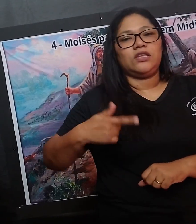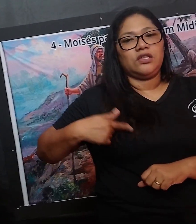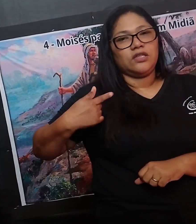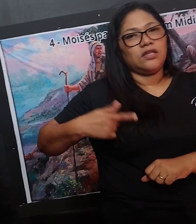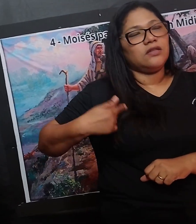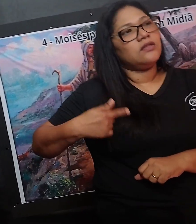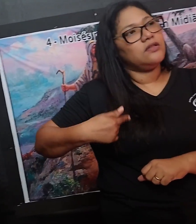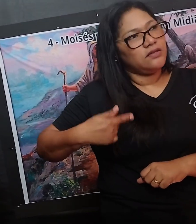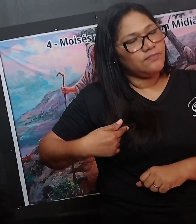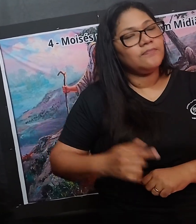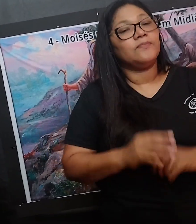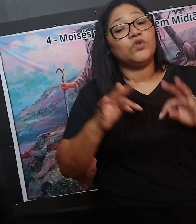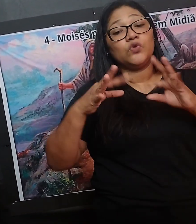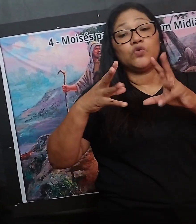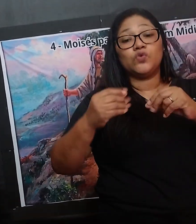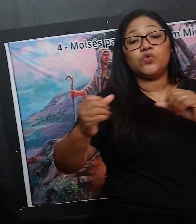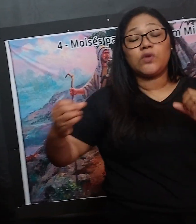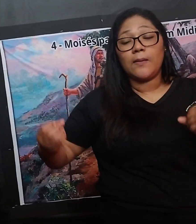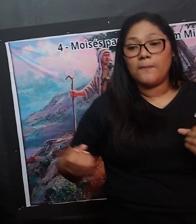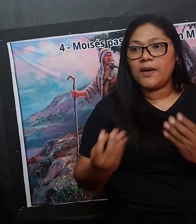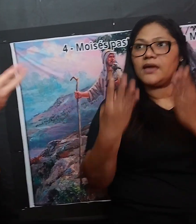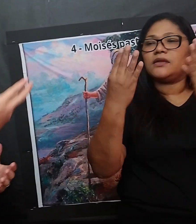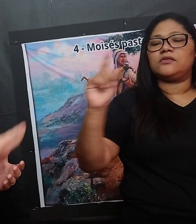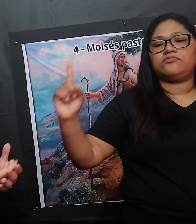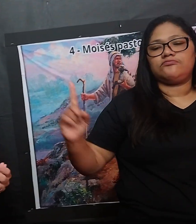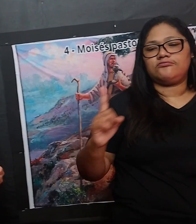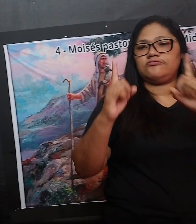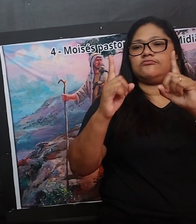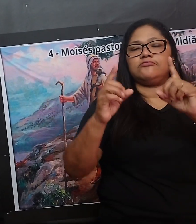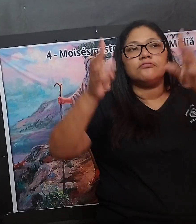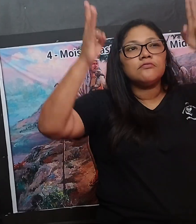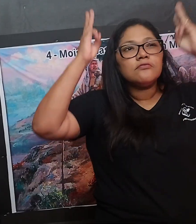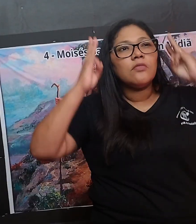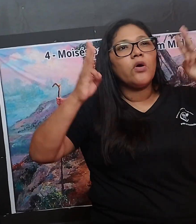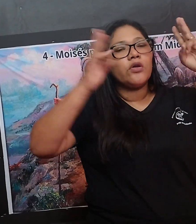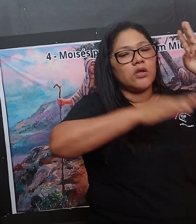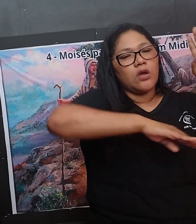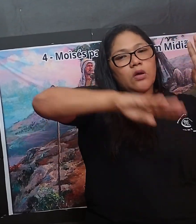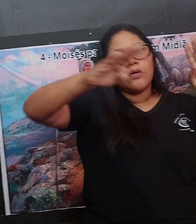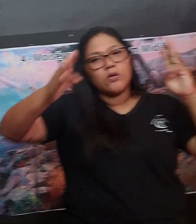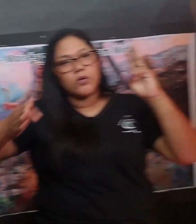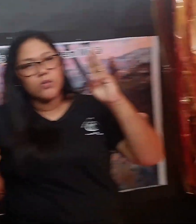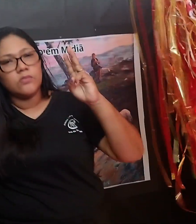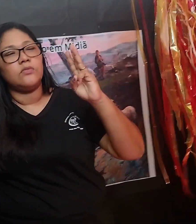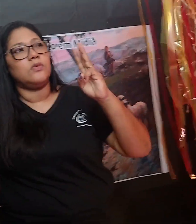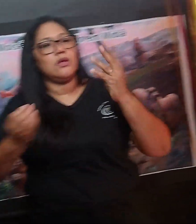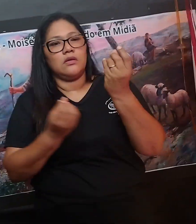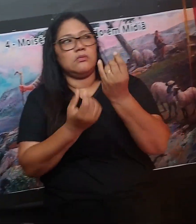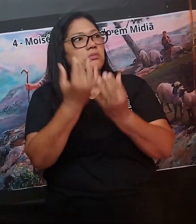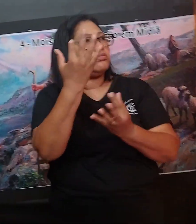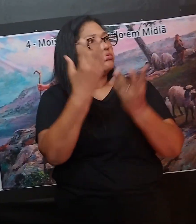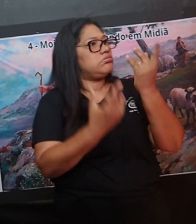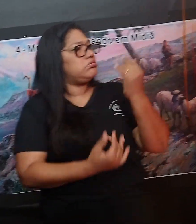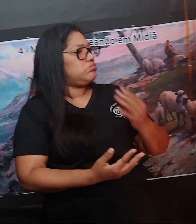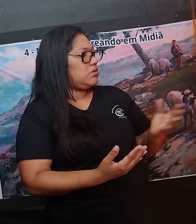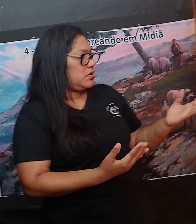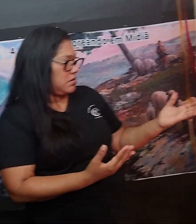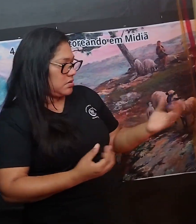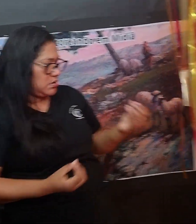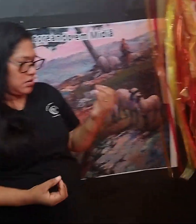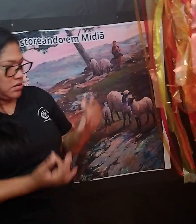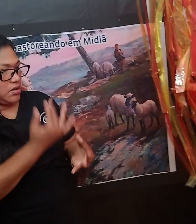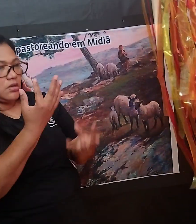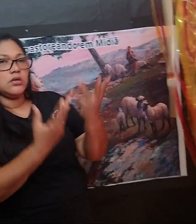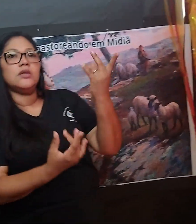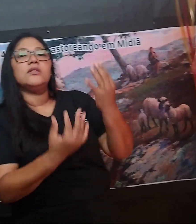para Moisés no Monte Horebe, ali onde ele tem um encontro através da sarça, uma sarça ardente que